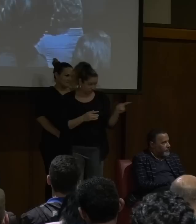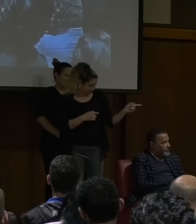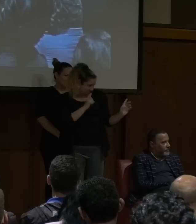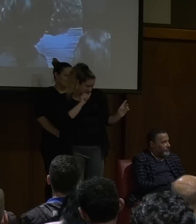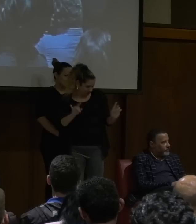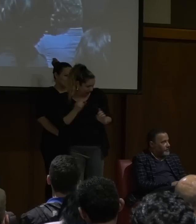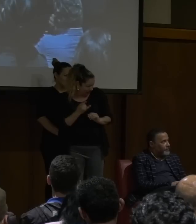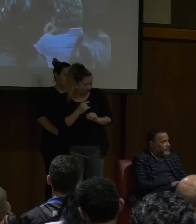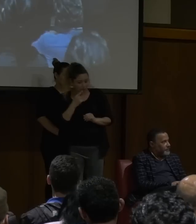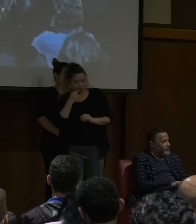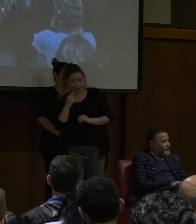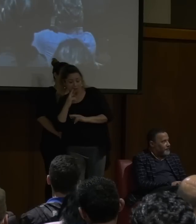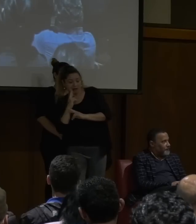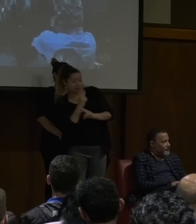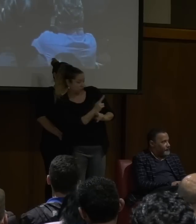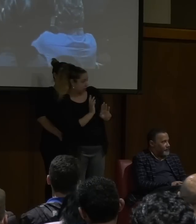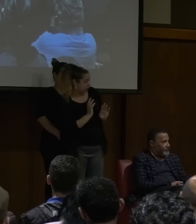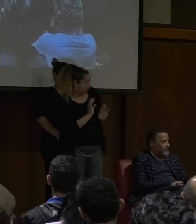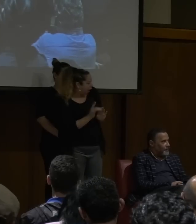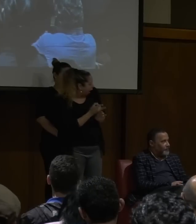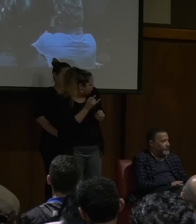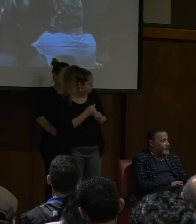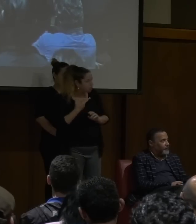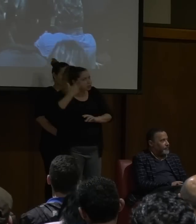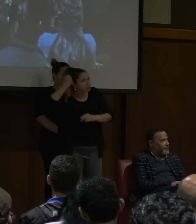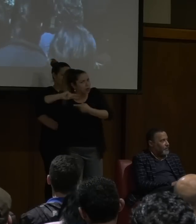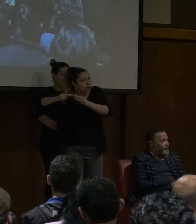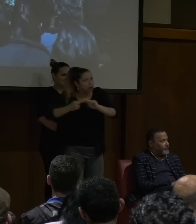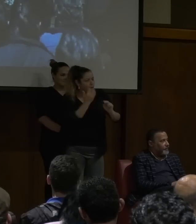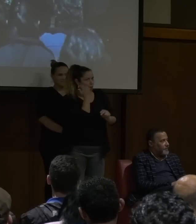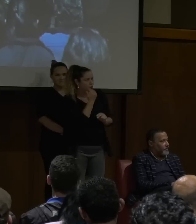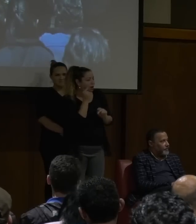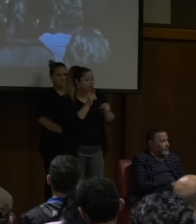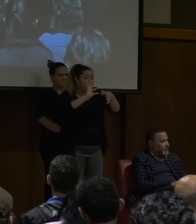Ivo, esto fue lo que me inspiró, aparte de toda la historia con Matilde, pero